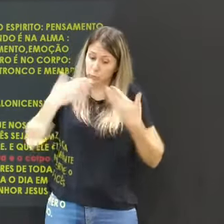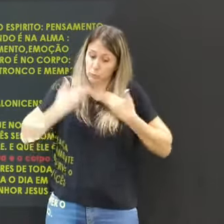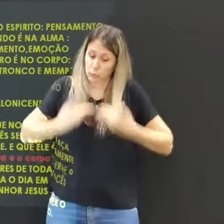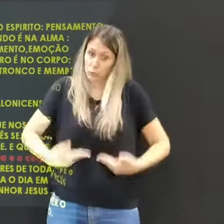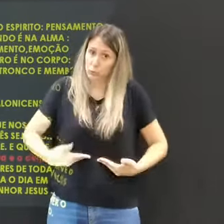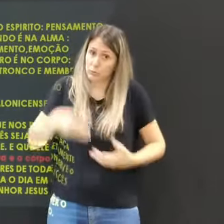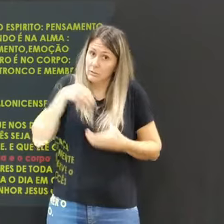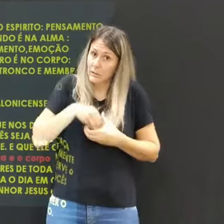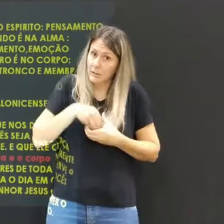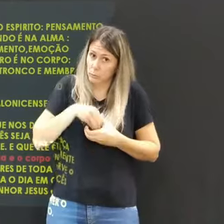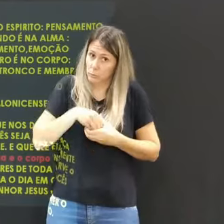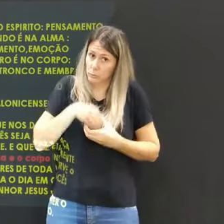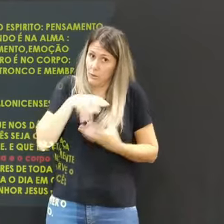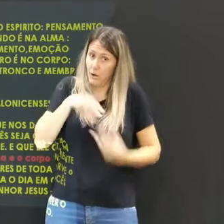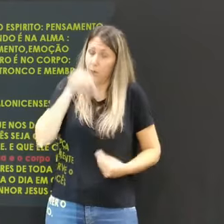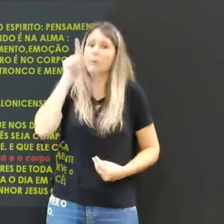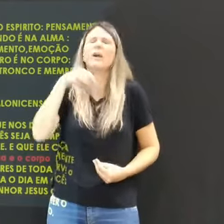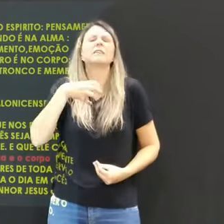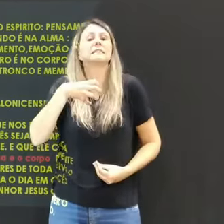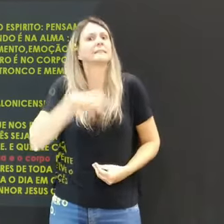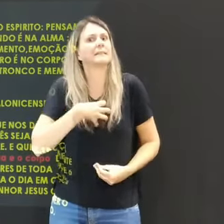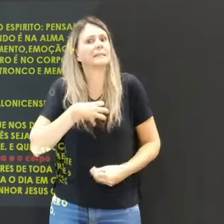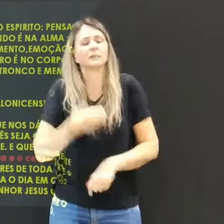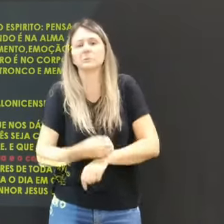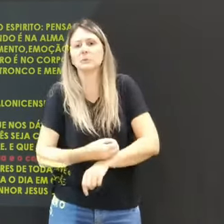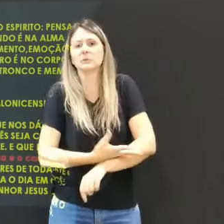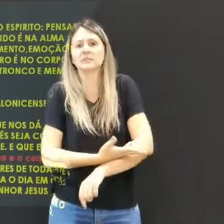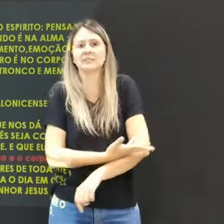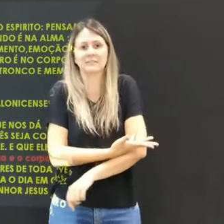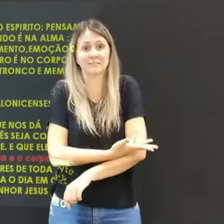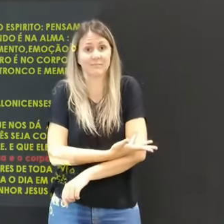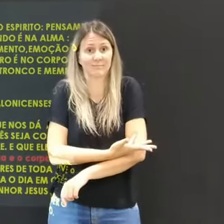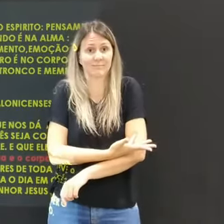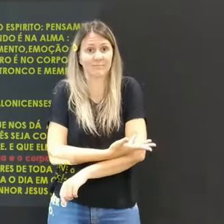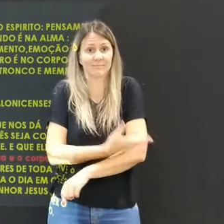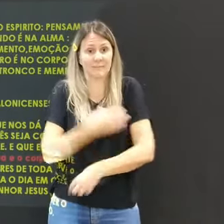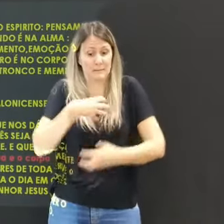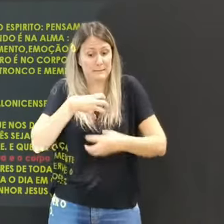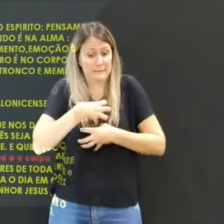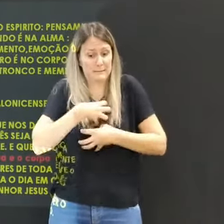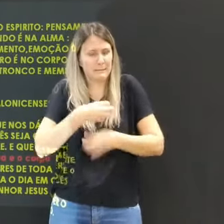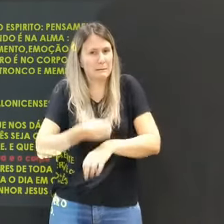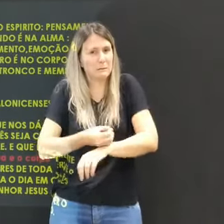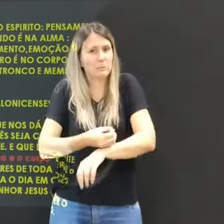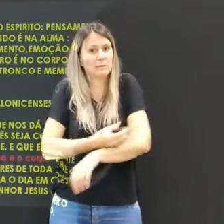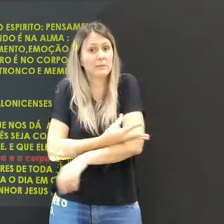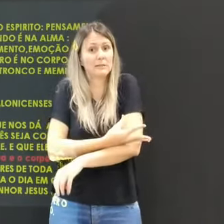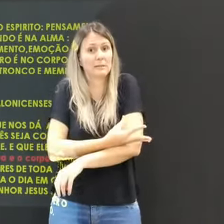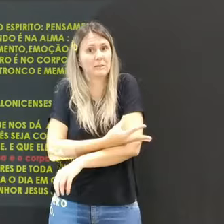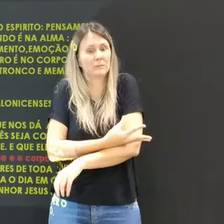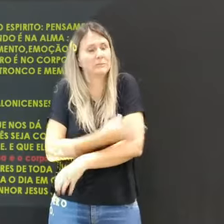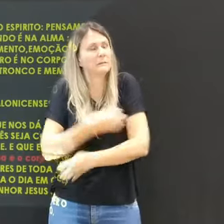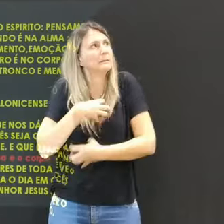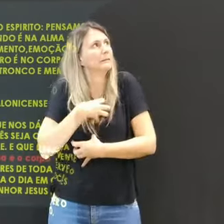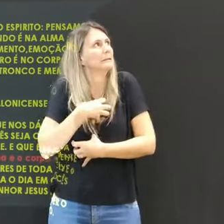nossa alma. São as nossas emoções, nossos sentimentos, emoções. É a nossa alma, onde você tem seus